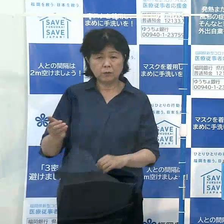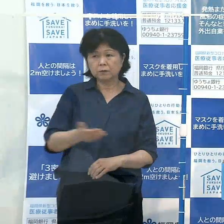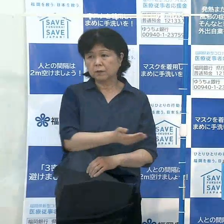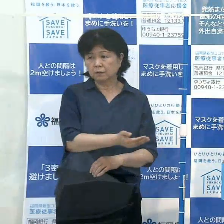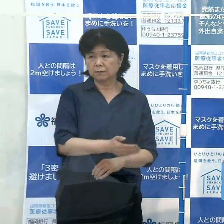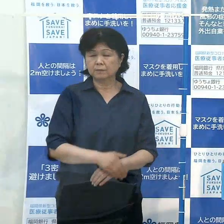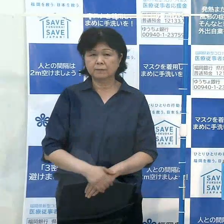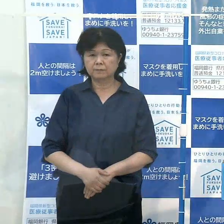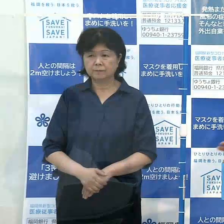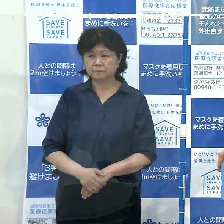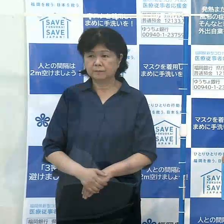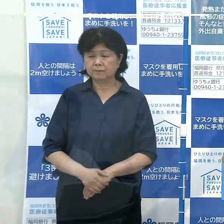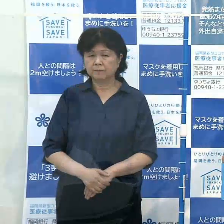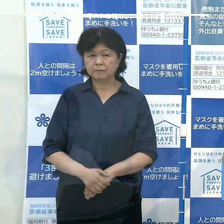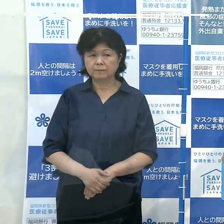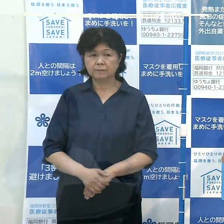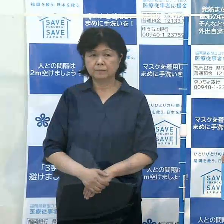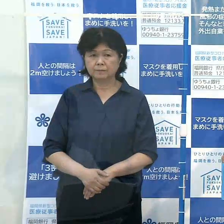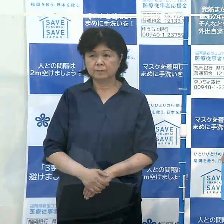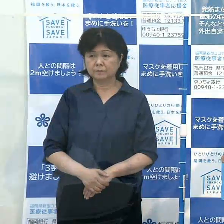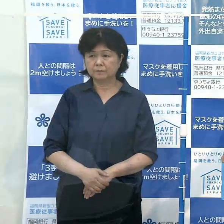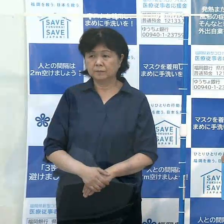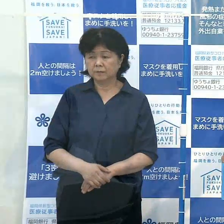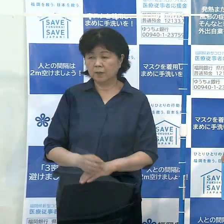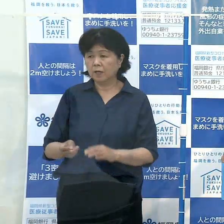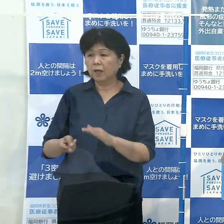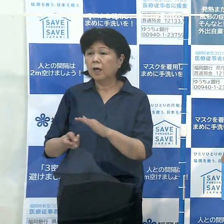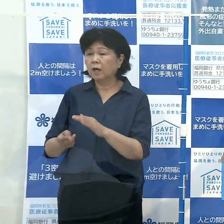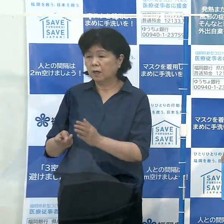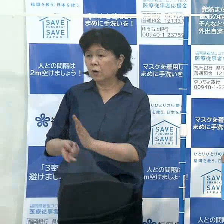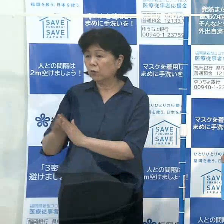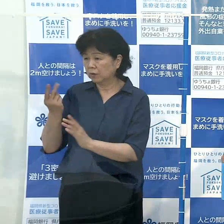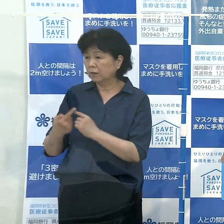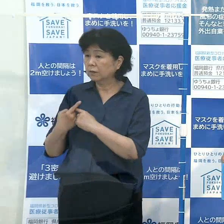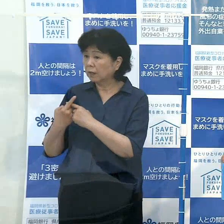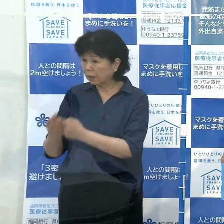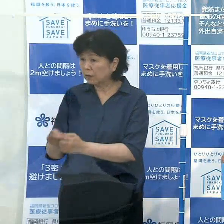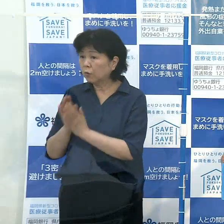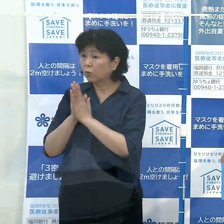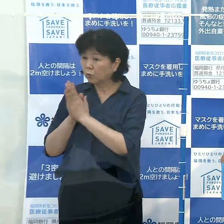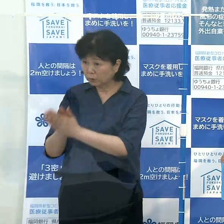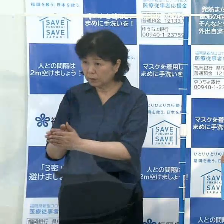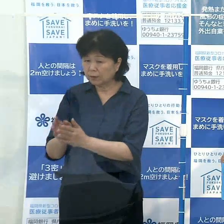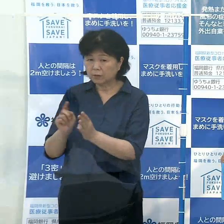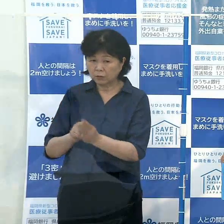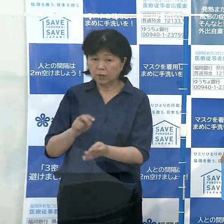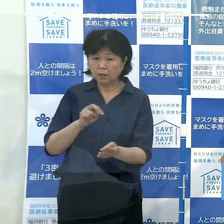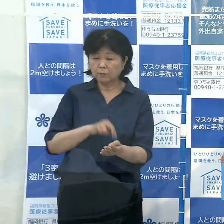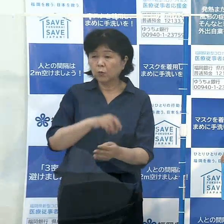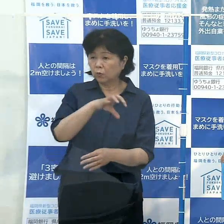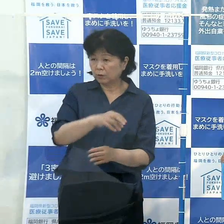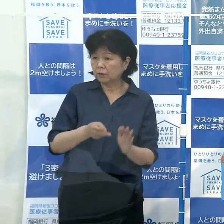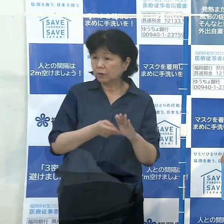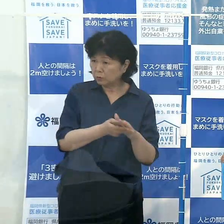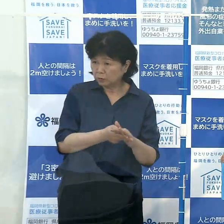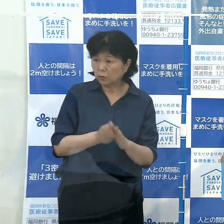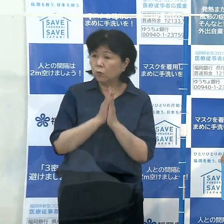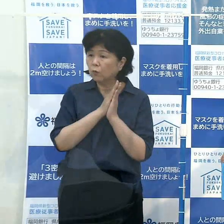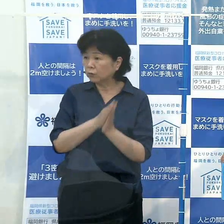要するに入所のお願いをするわけですよね。で、その時に